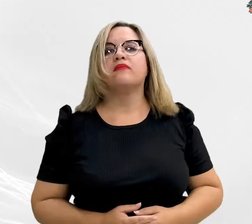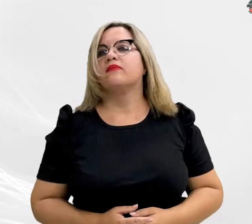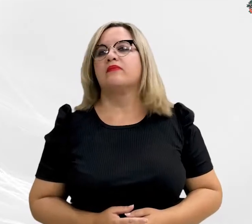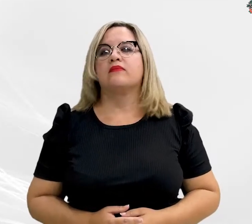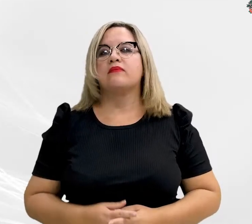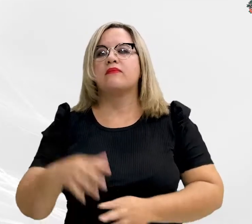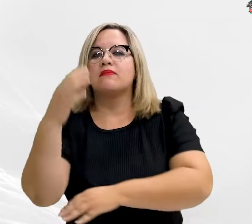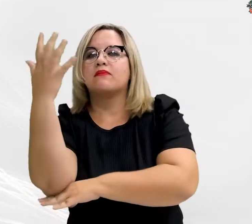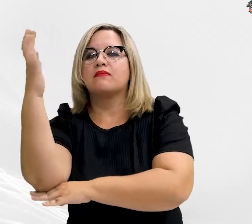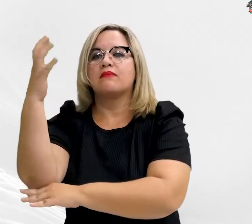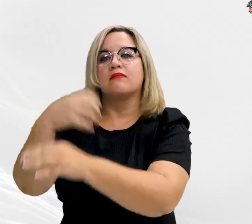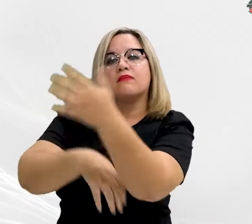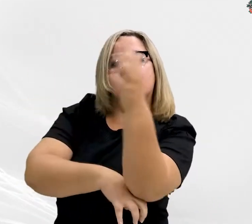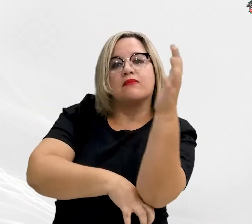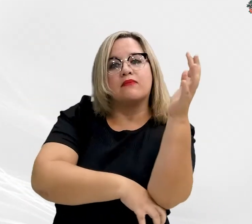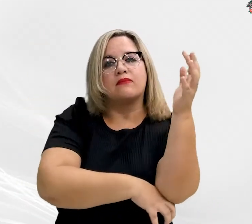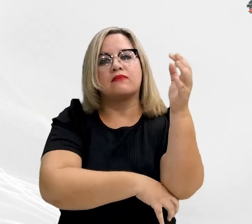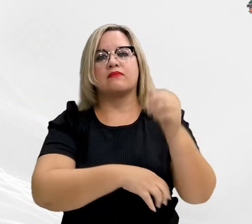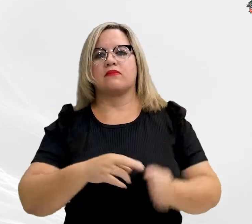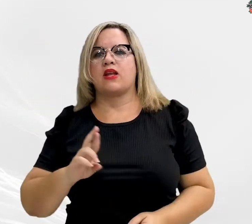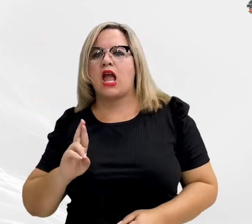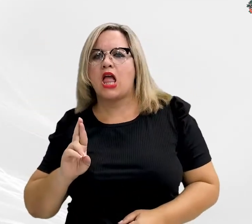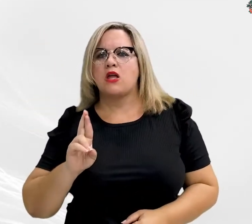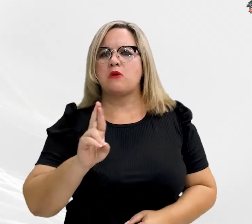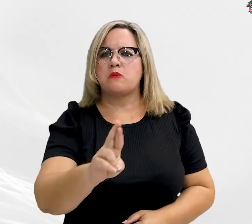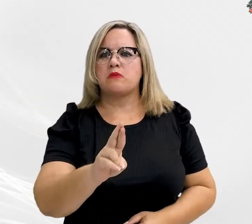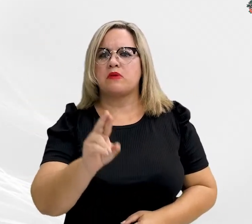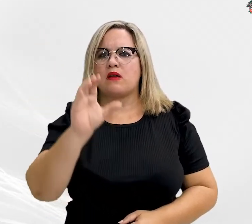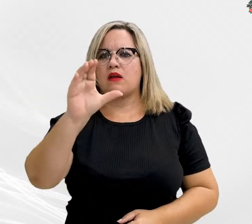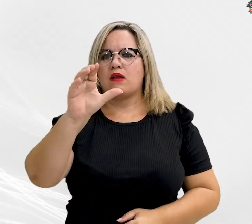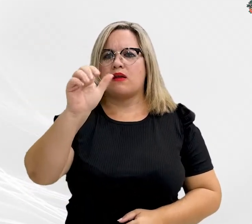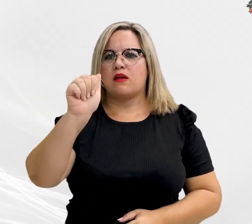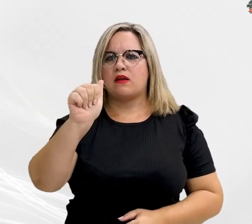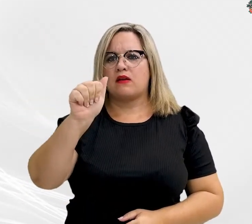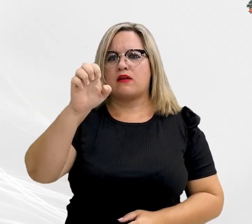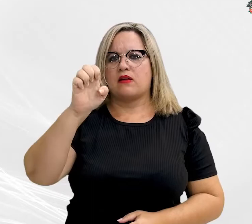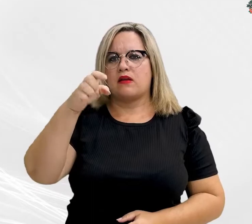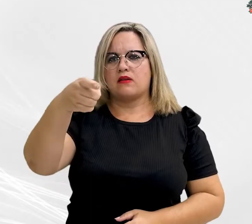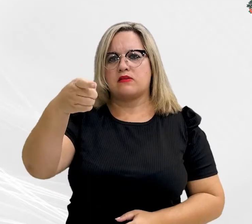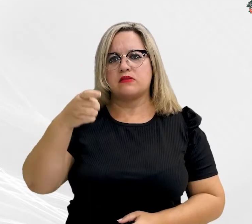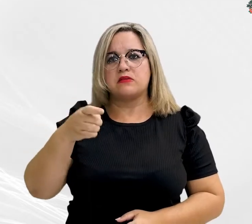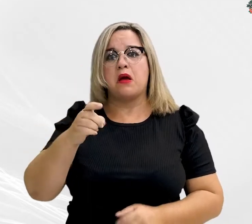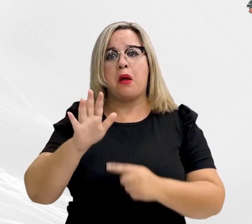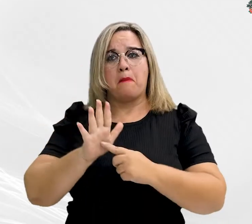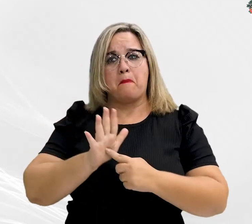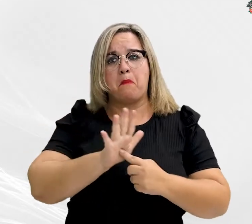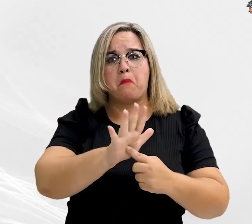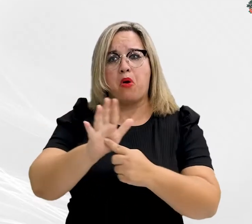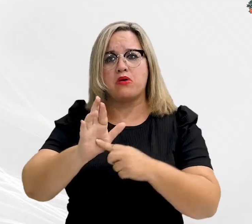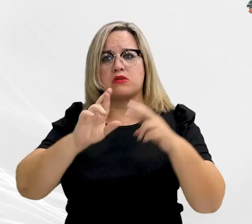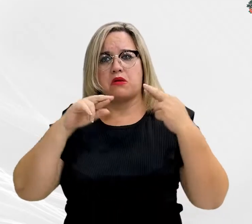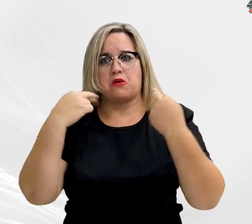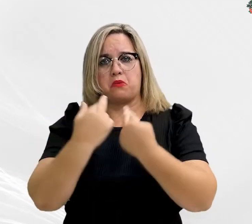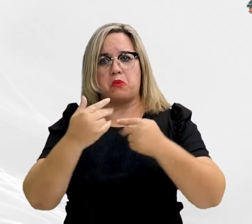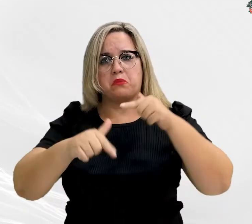o meio ambiente resultados do caex ambiental são apresentados em reunião de trabalho